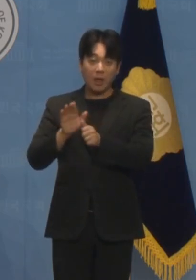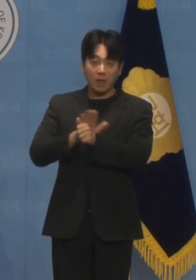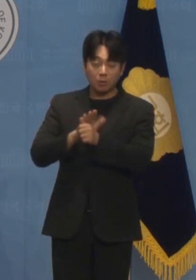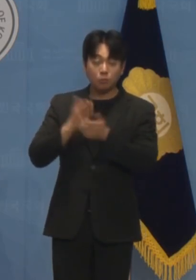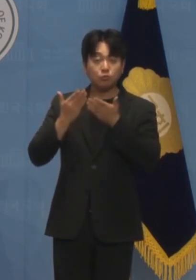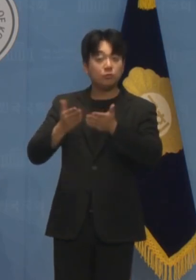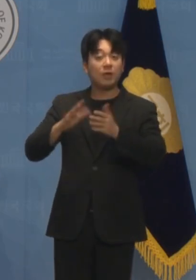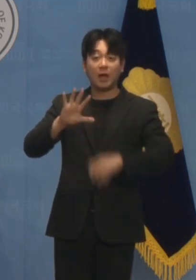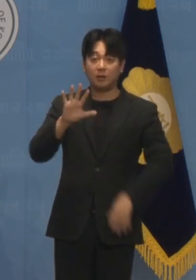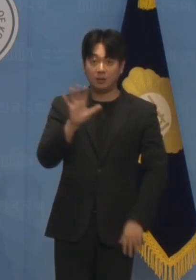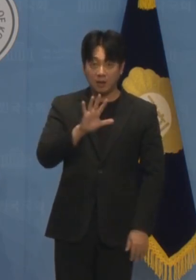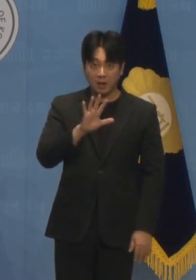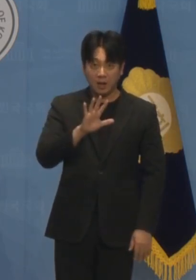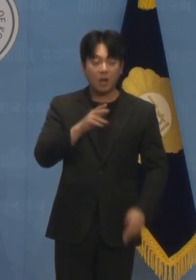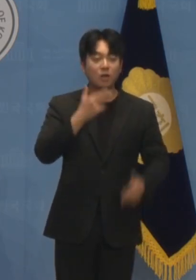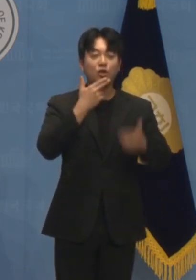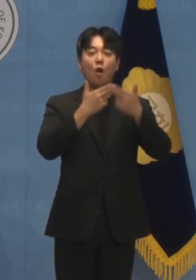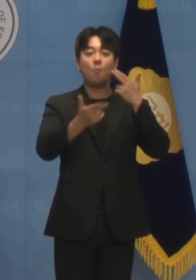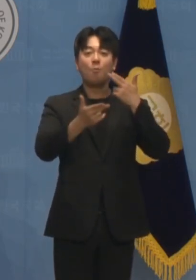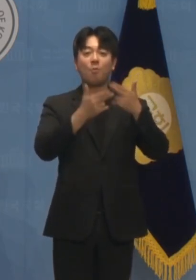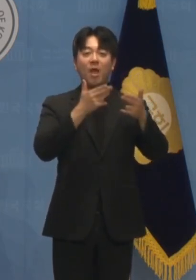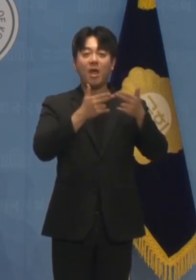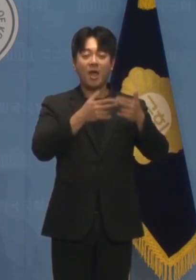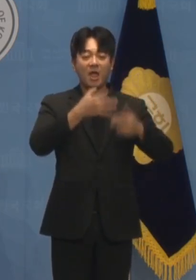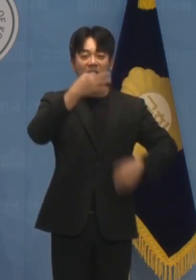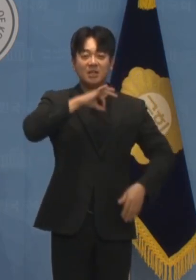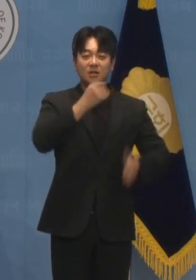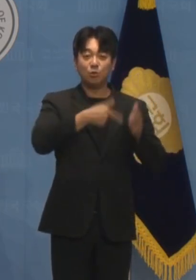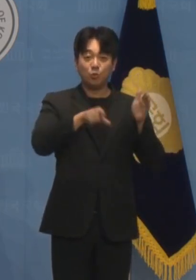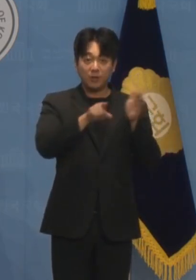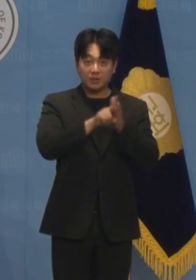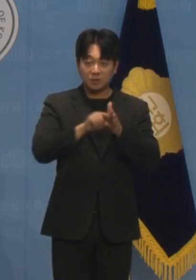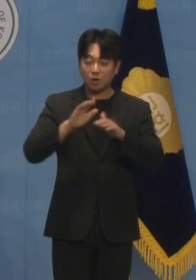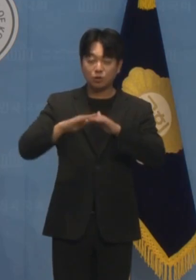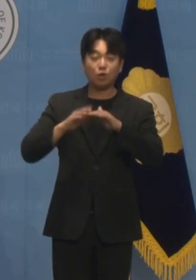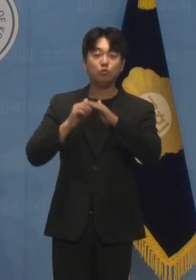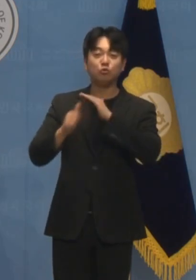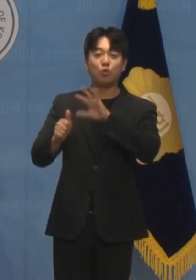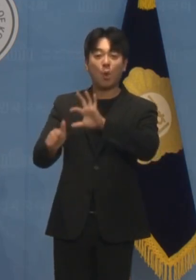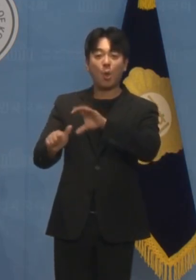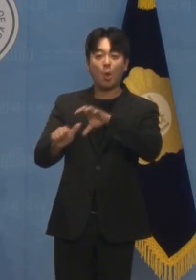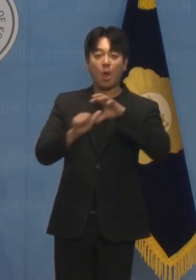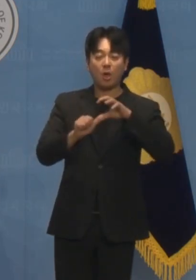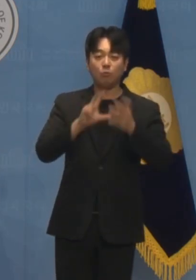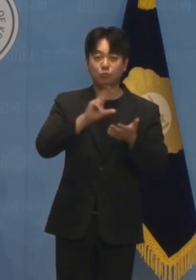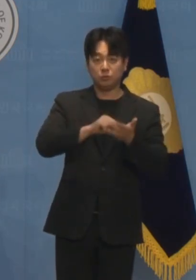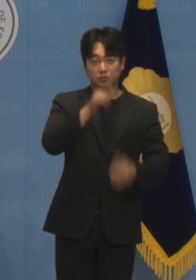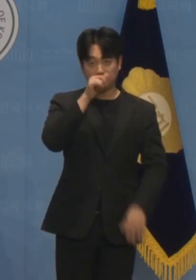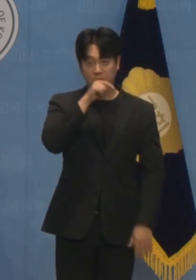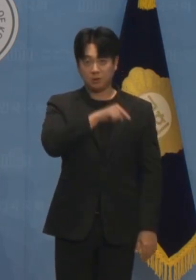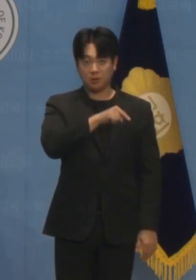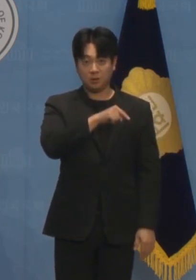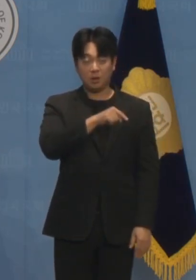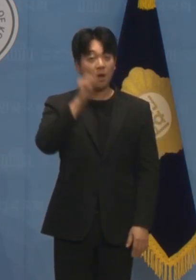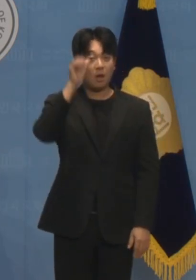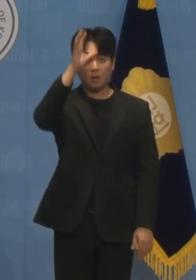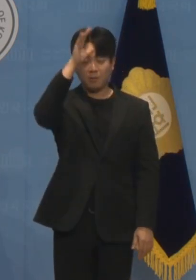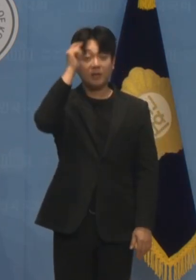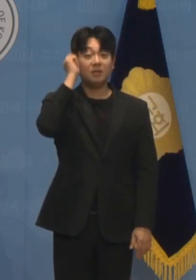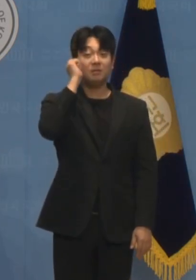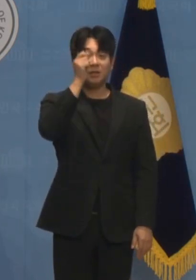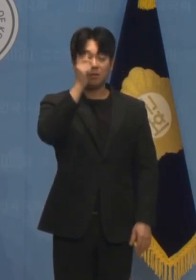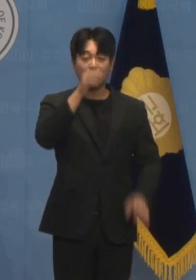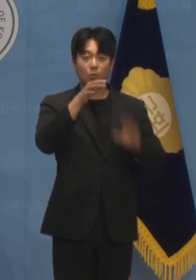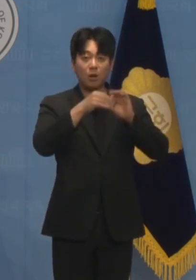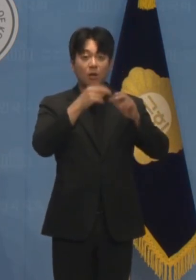채운 대표적인 체육협회의 사례입니다. 배드민턴 협회 김태규 회장이 운영한다고 알려진 건축 관련